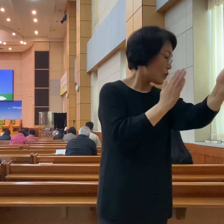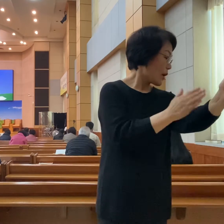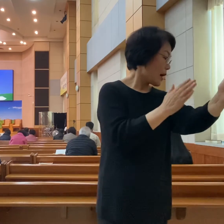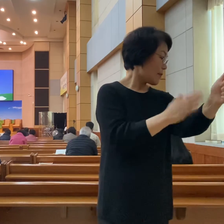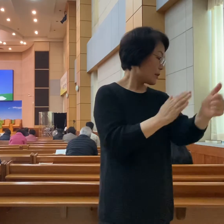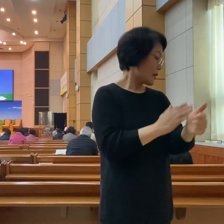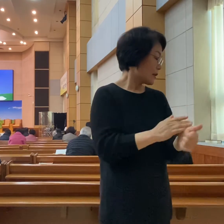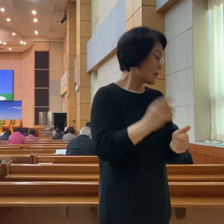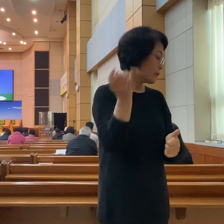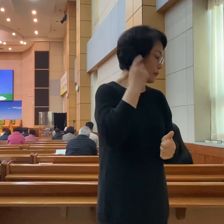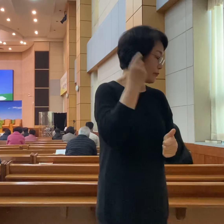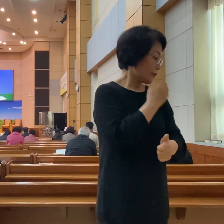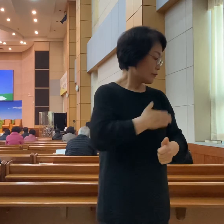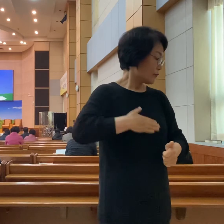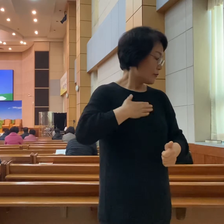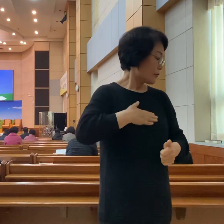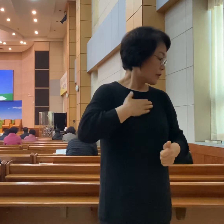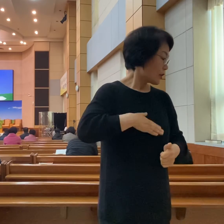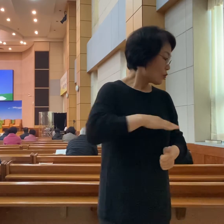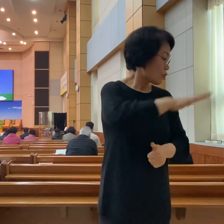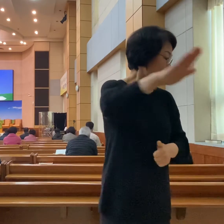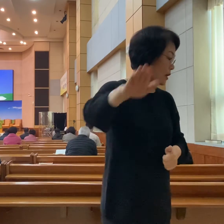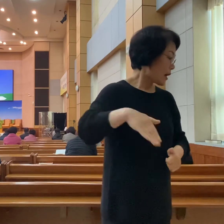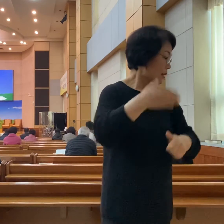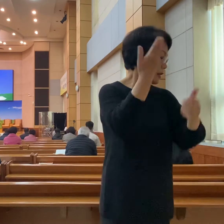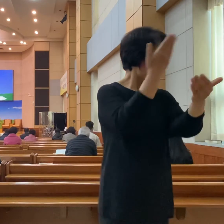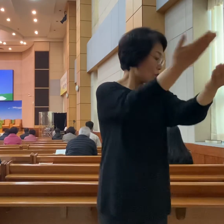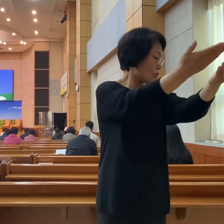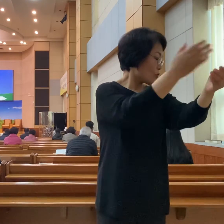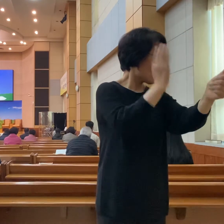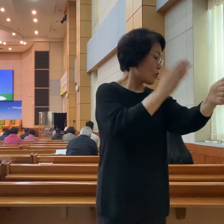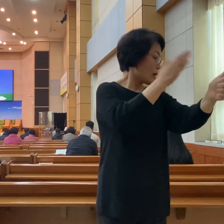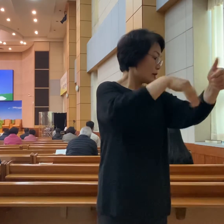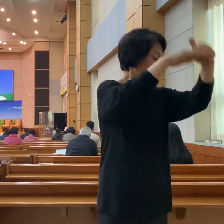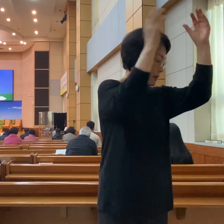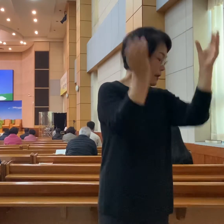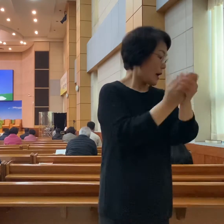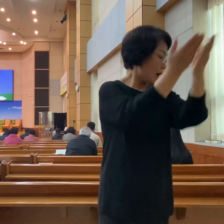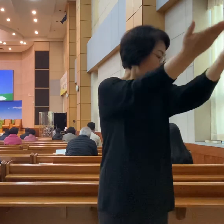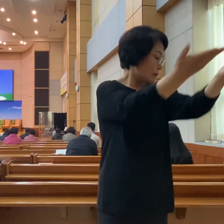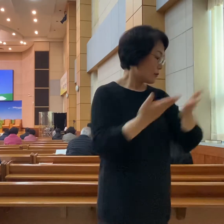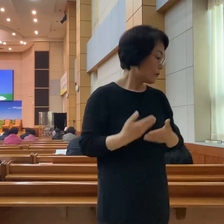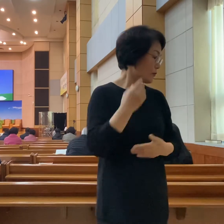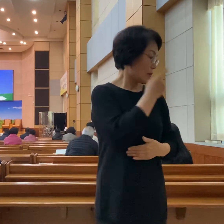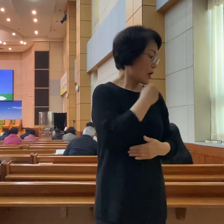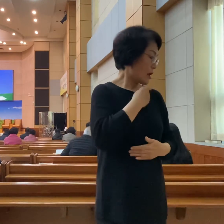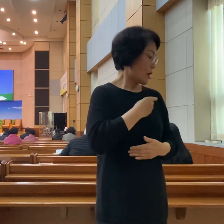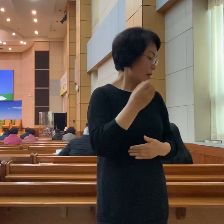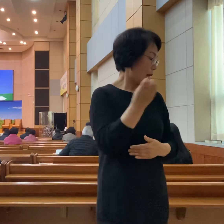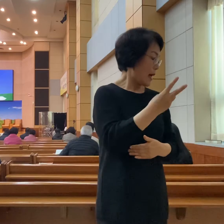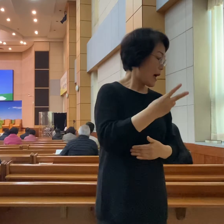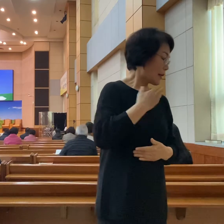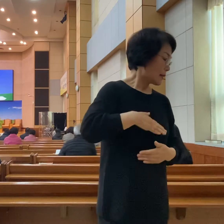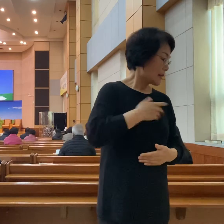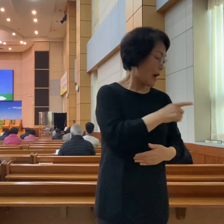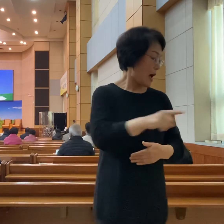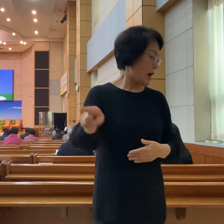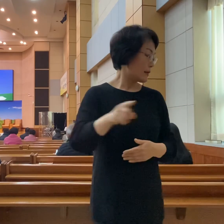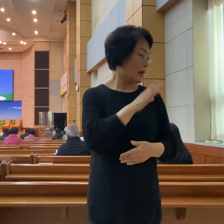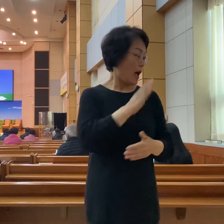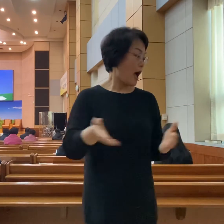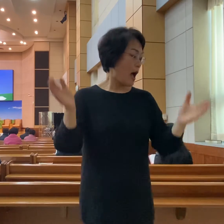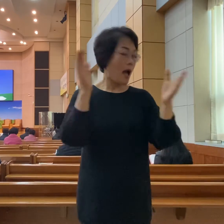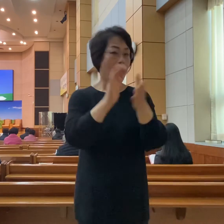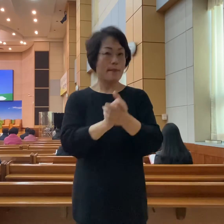바를 들으시는 줄을 아시듯 우리가 그에게 구한 그것을 얻은 줄을 또한